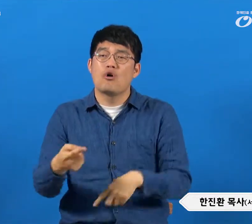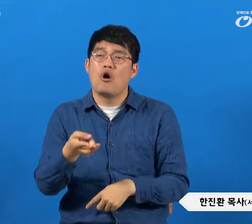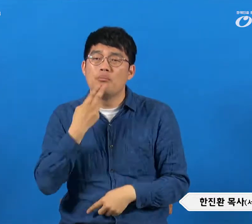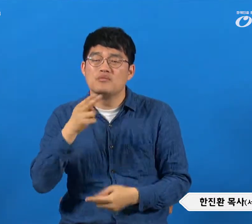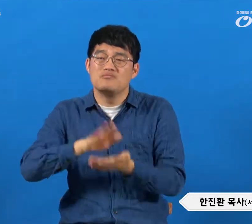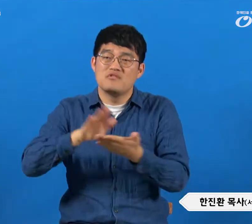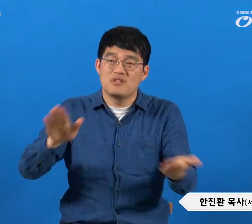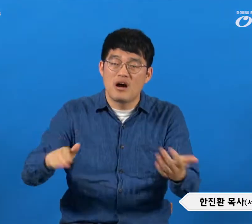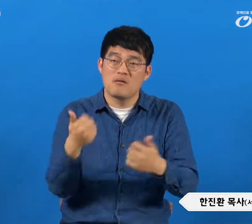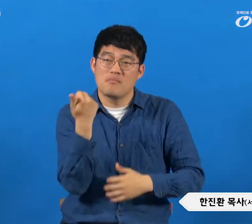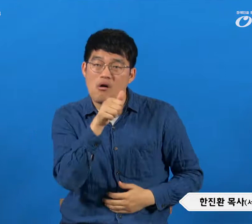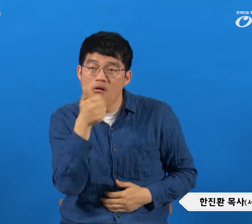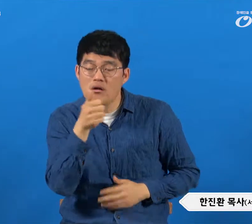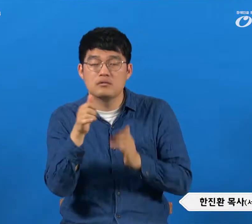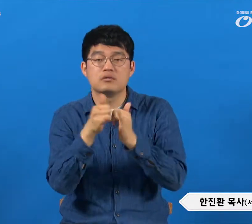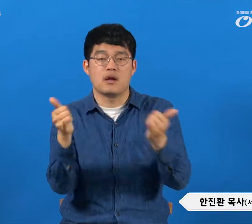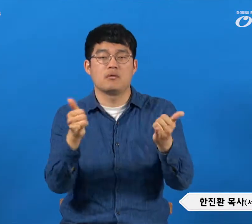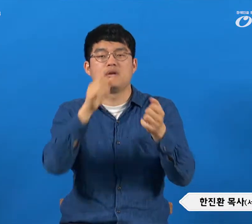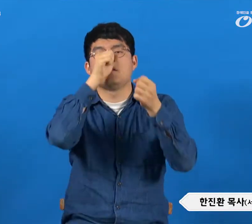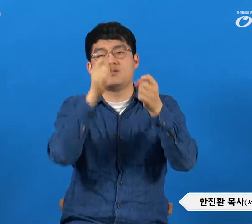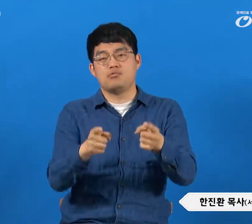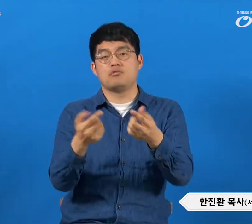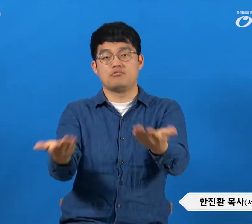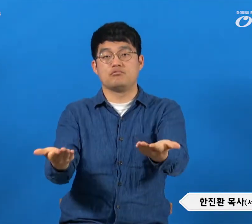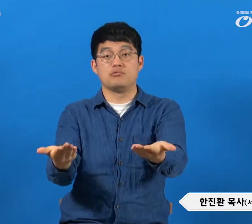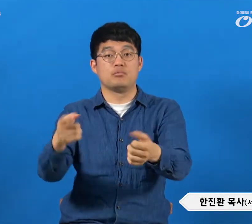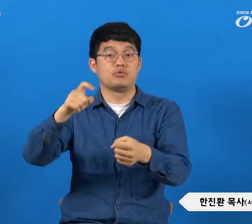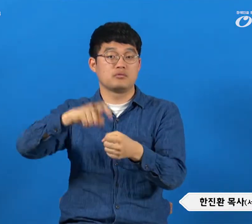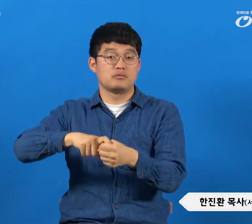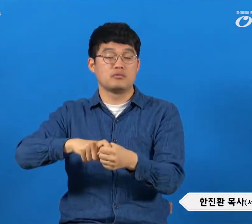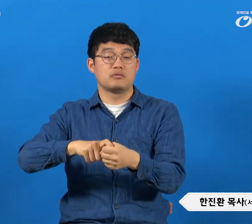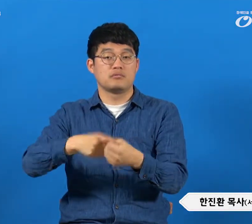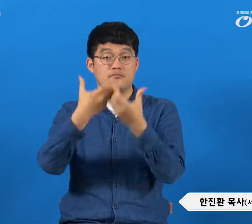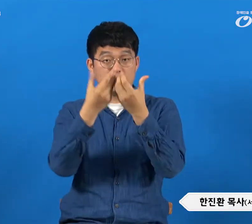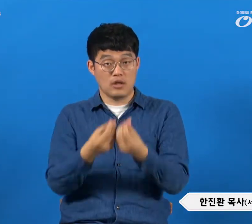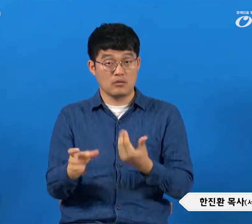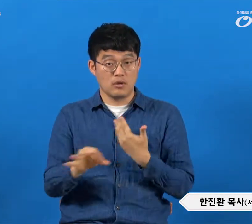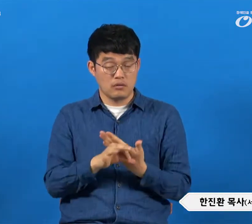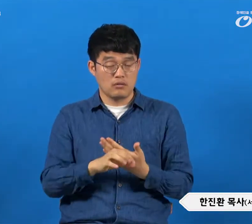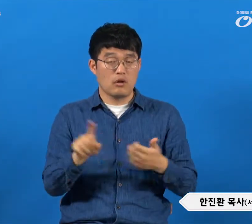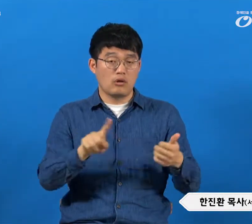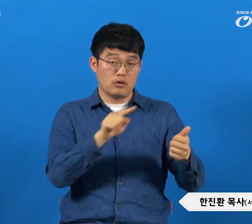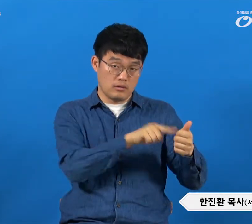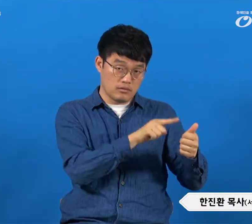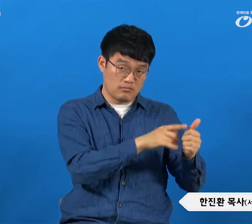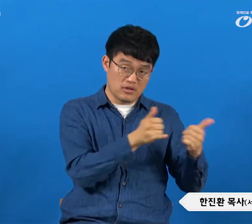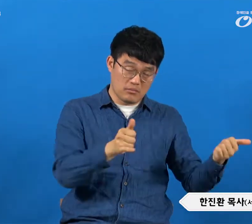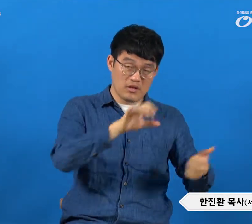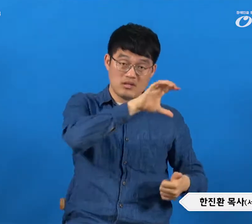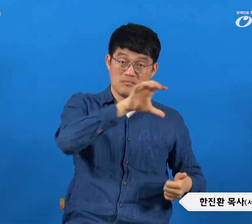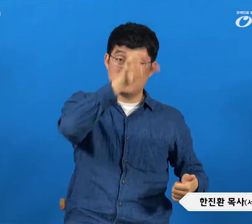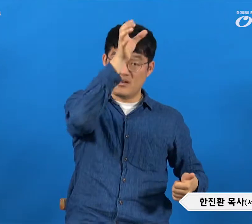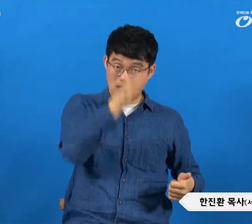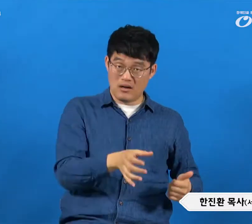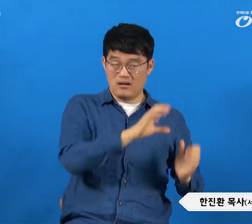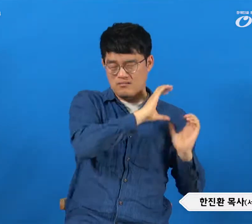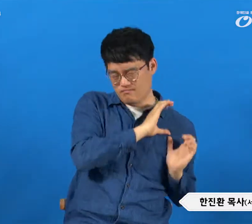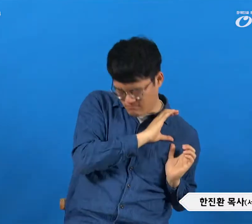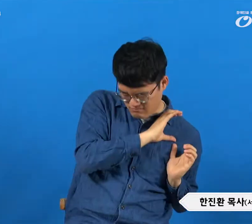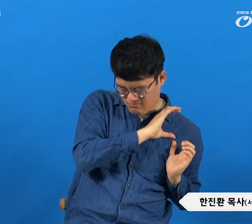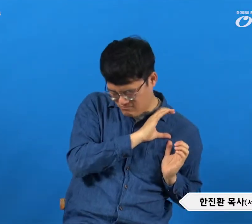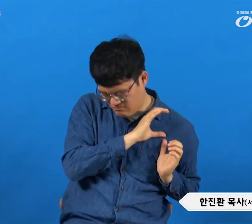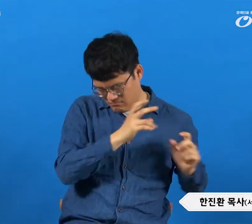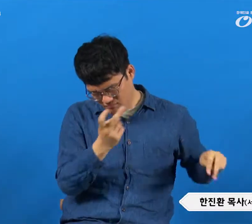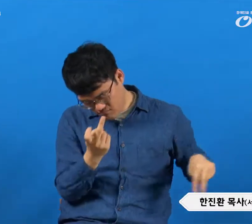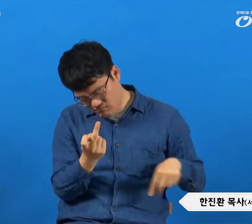사람이 있으면 그 기회를 주기 위해서였습니다. 예를 들어 어떤 사형수가 이제 십자가에 매달리려고